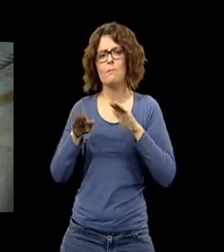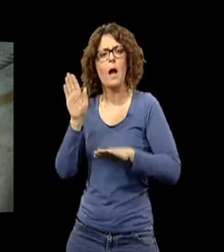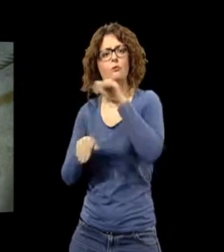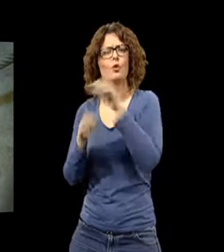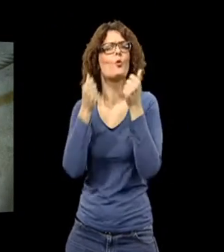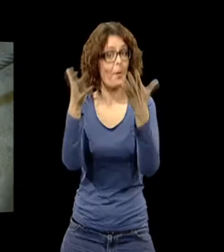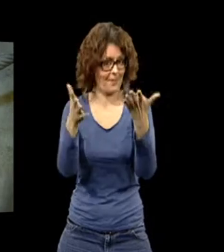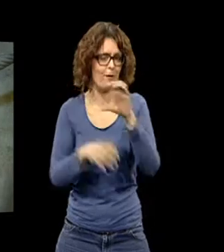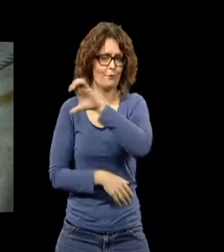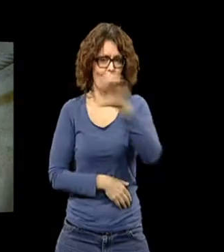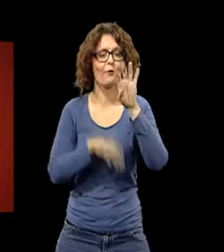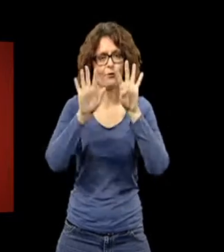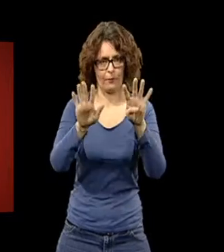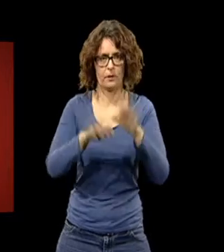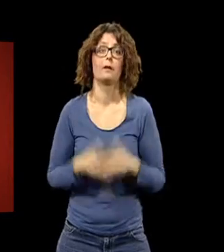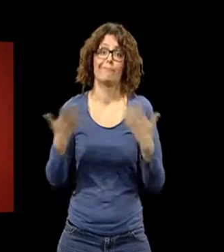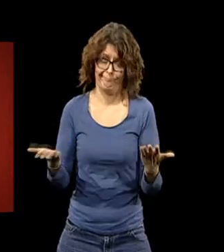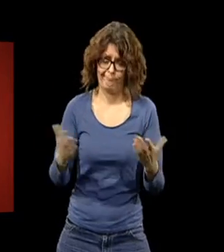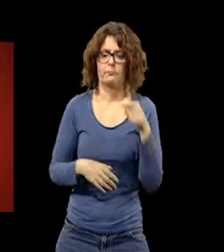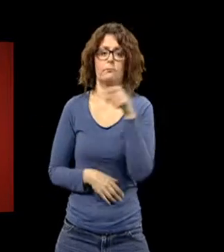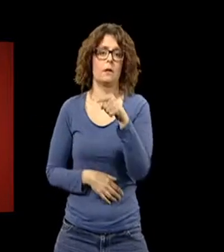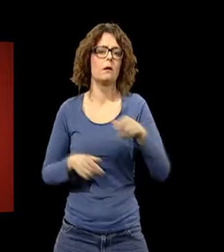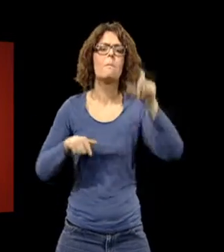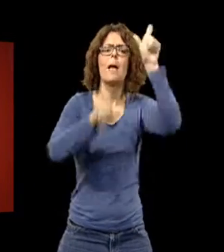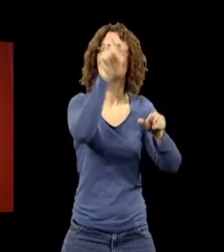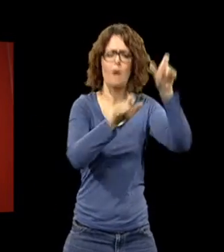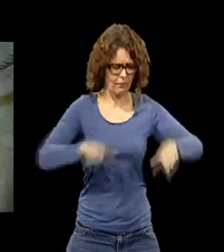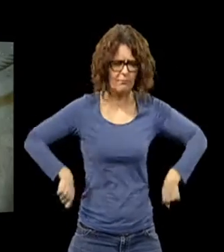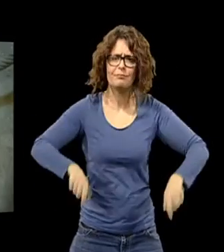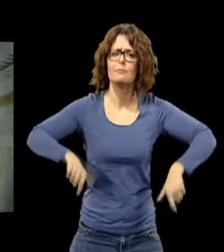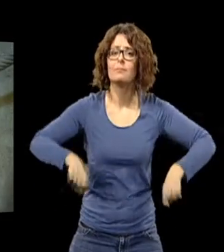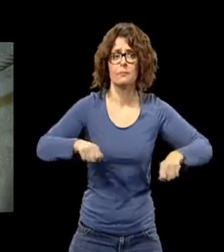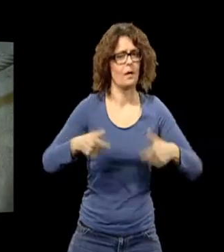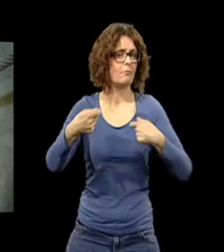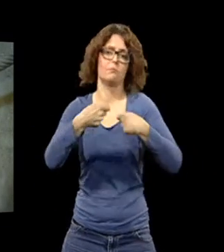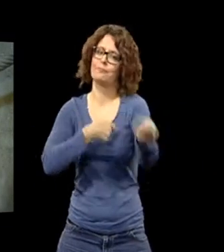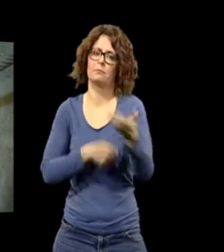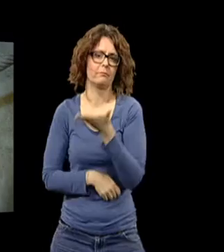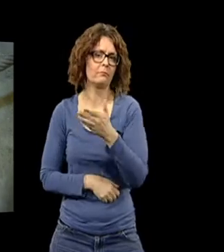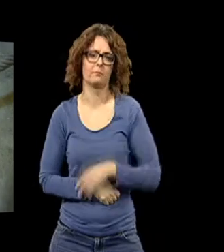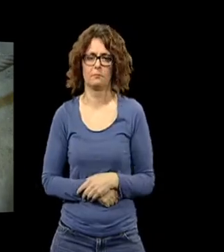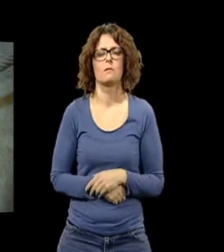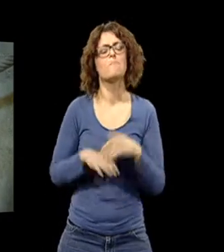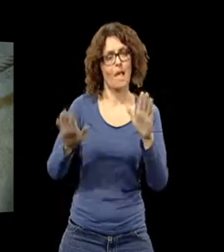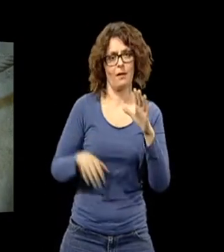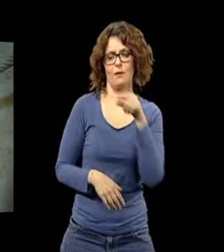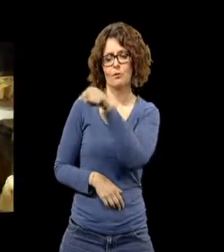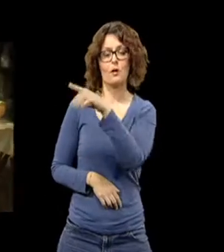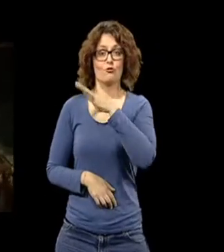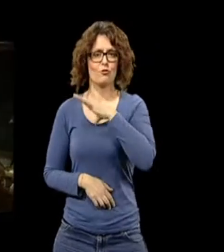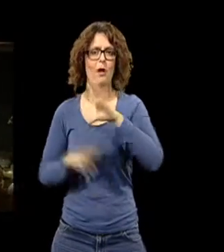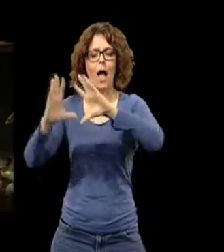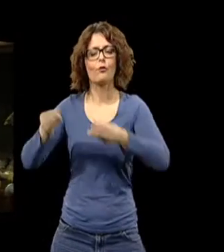pour des personnes à mobilité réduite, mais on retrouve à l'accueil du château donc des audio-visio-guides disponibles pour ces